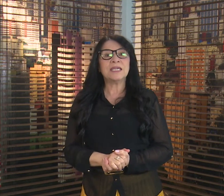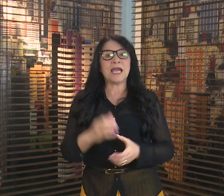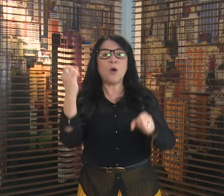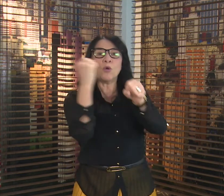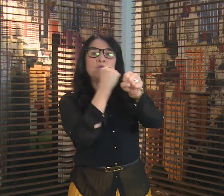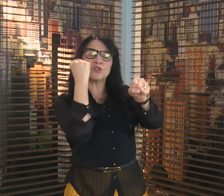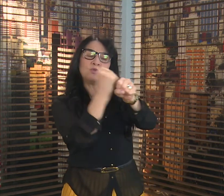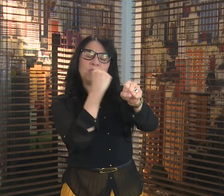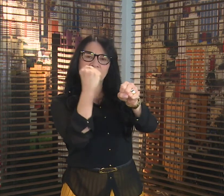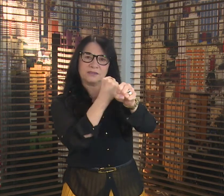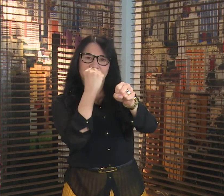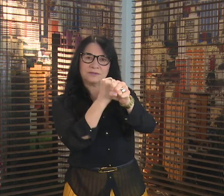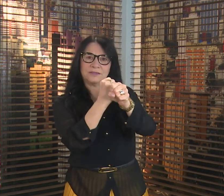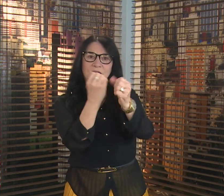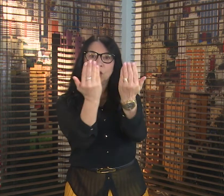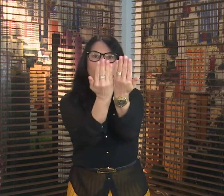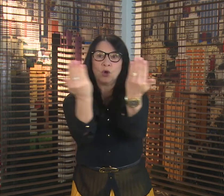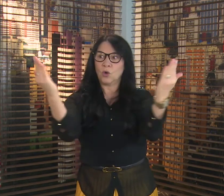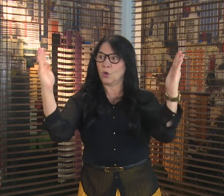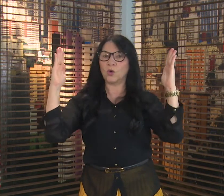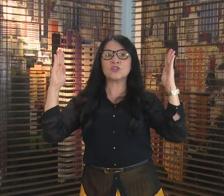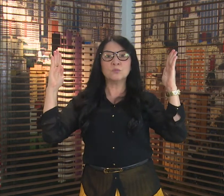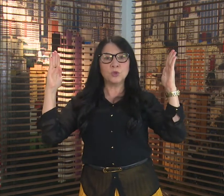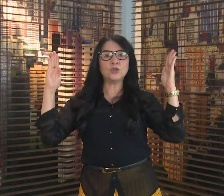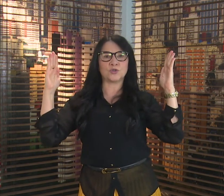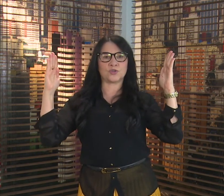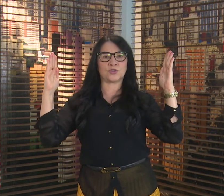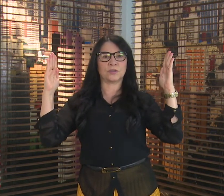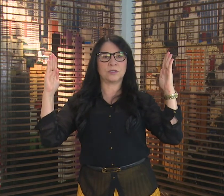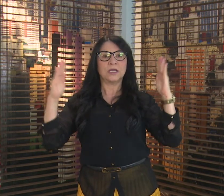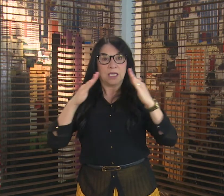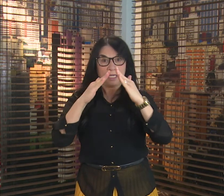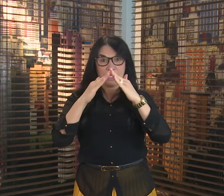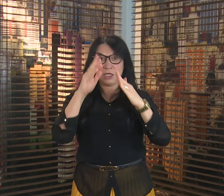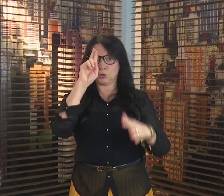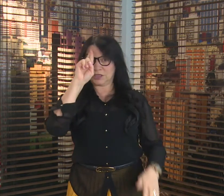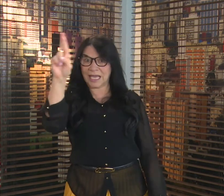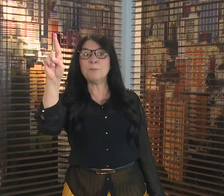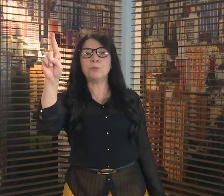que ao construir os muros e o templo,